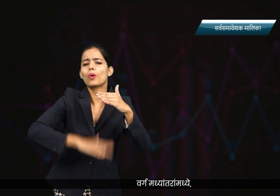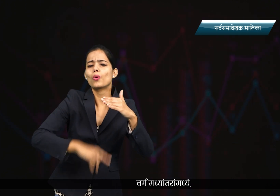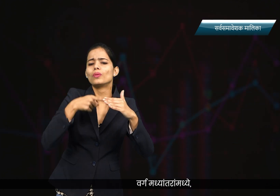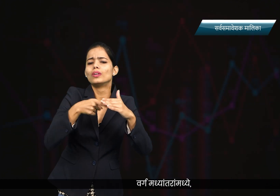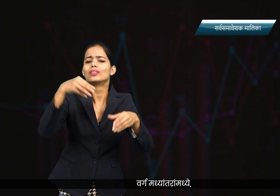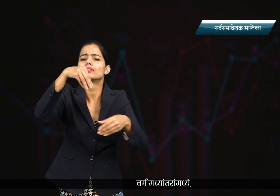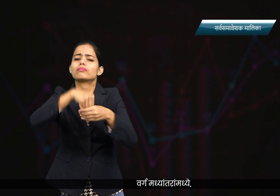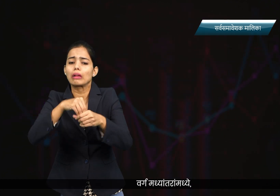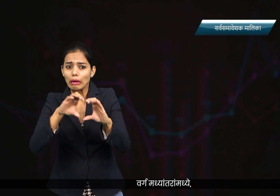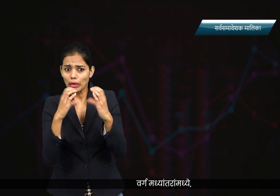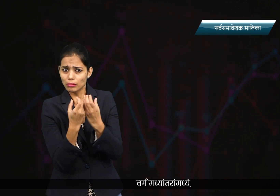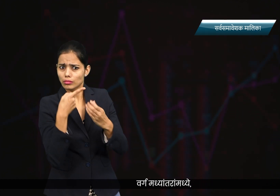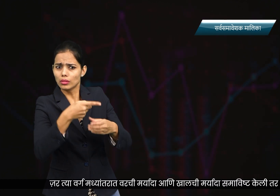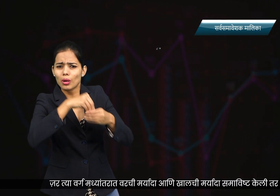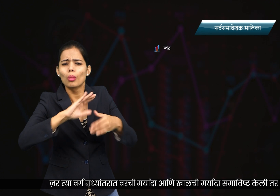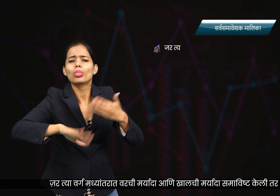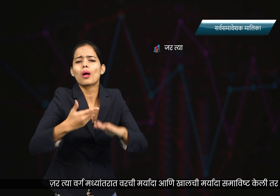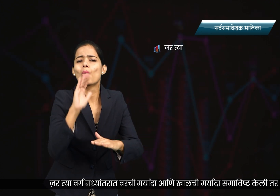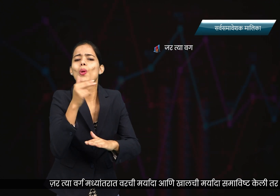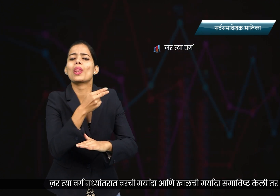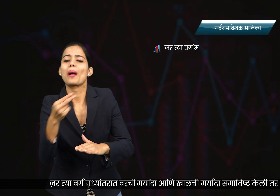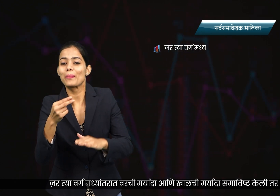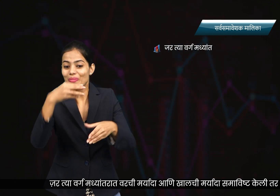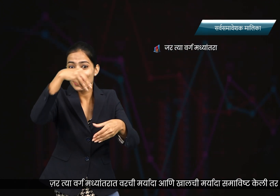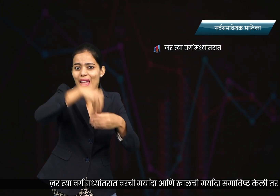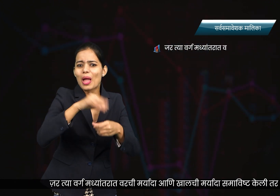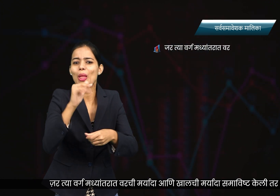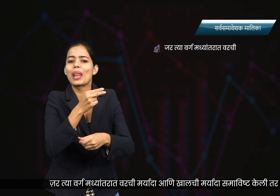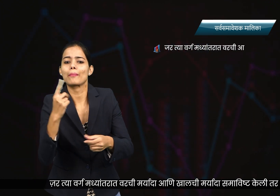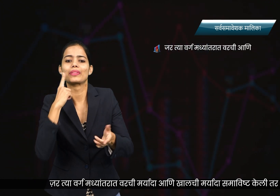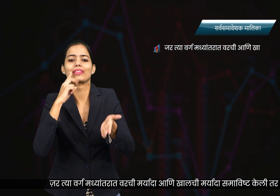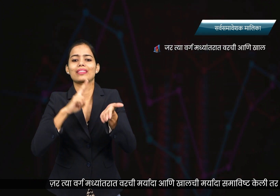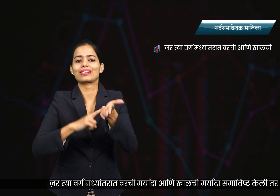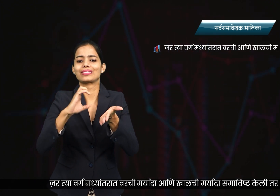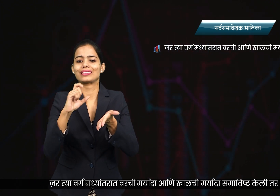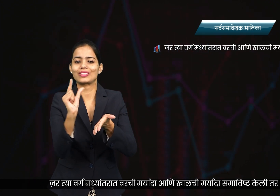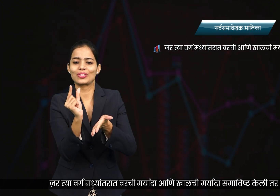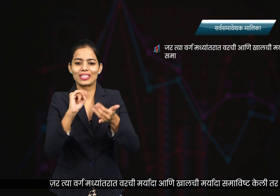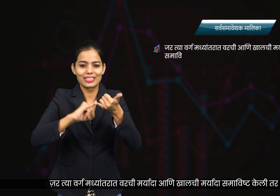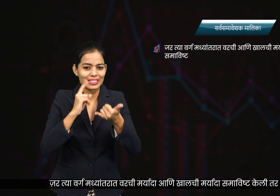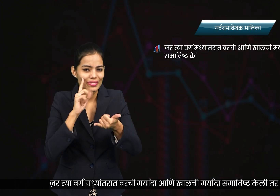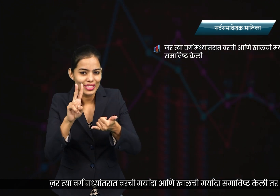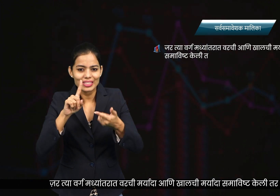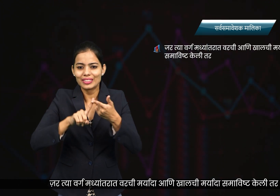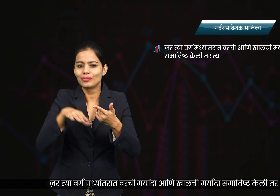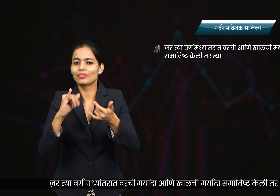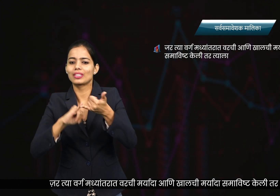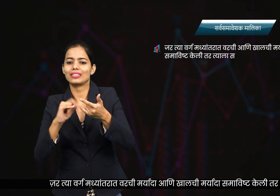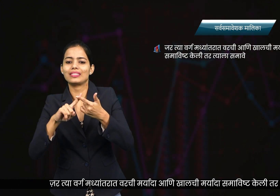वर्ग मध्यांतरांमध्ये जर त्या वर्ग मध्यांतरात वरची मर्यादा आणि खालची मर्यादा समाविष्ट केली तर